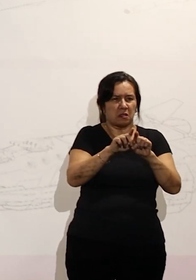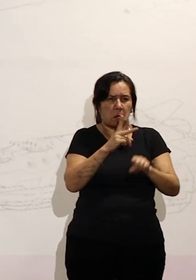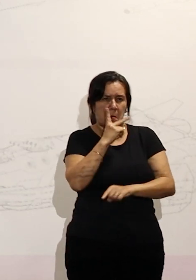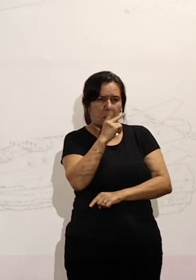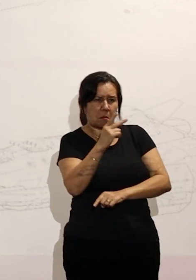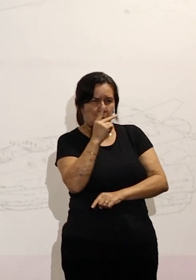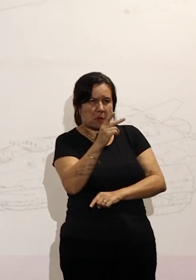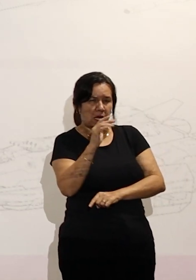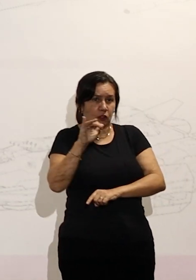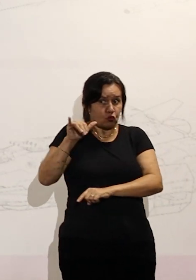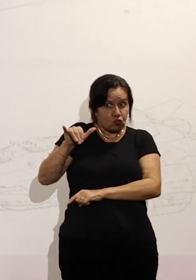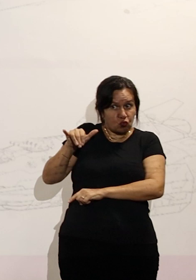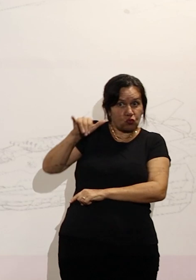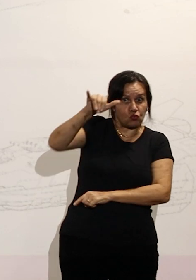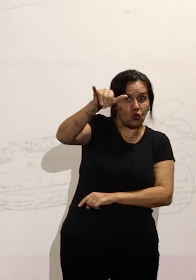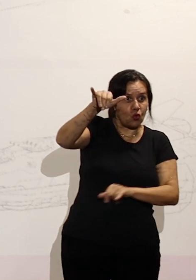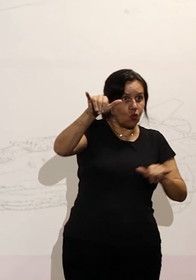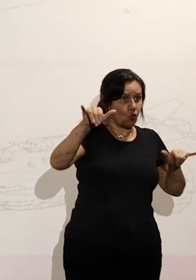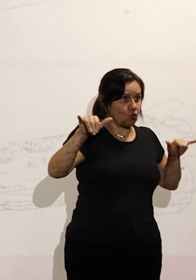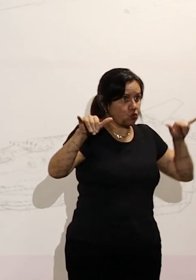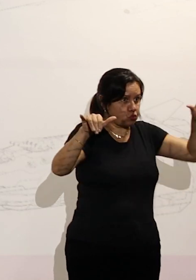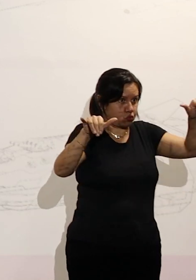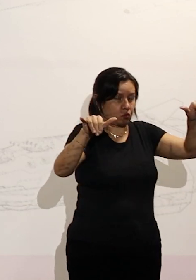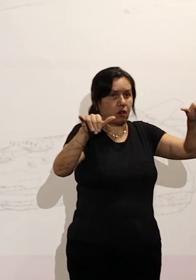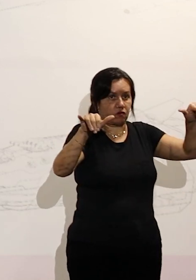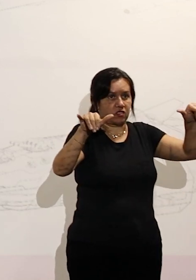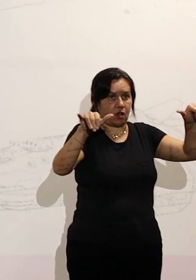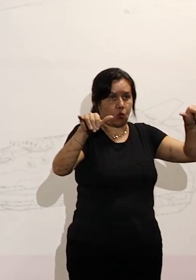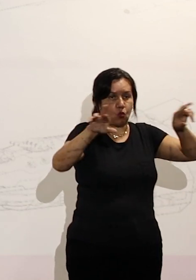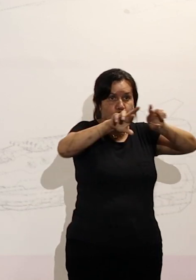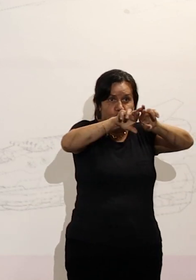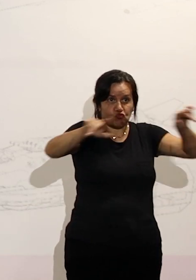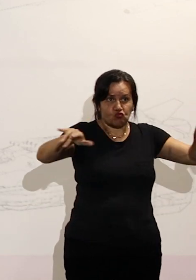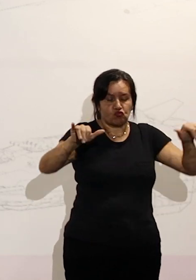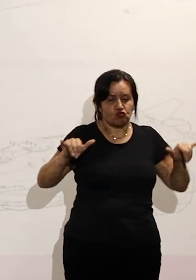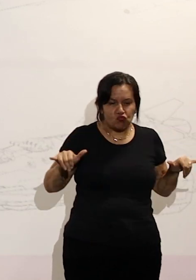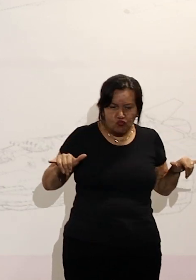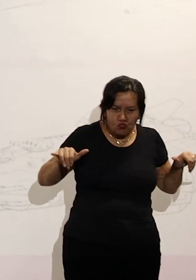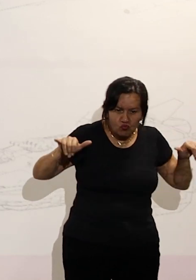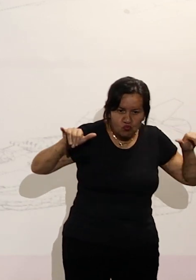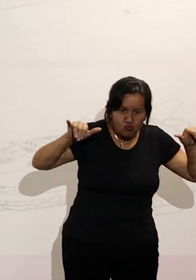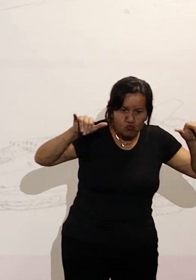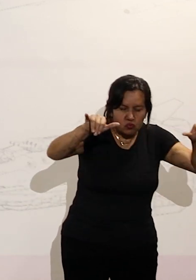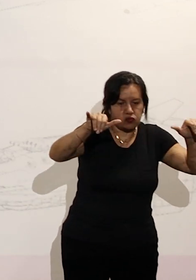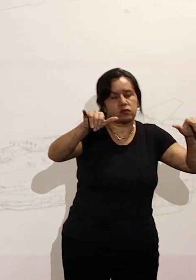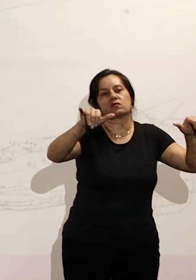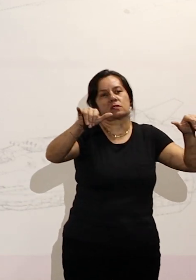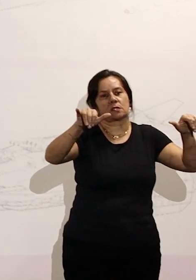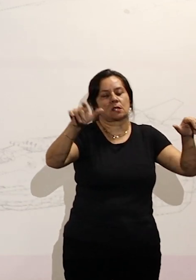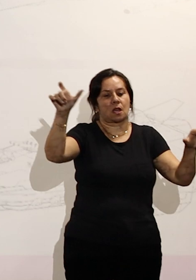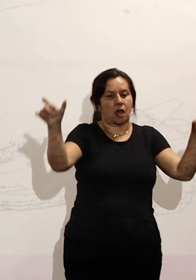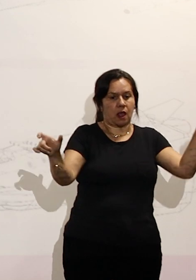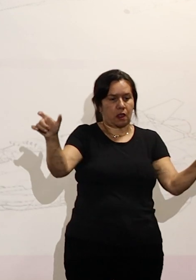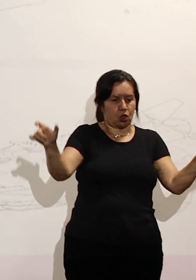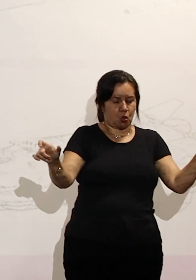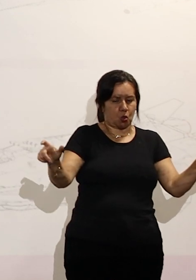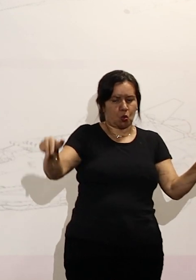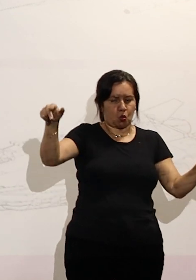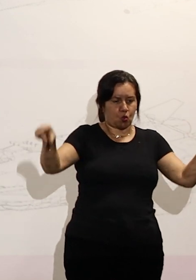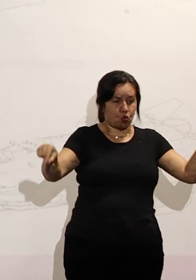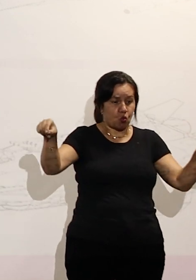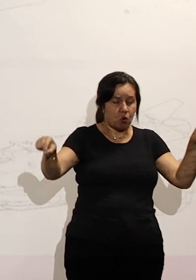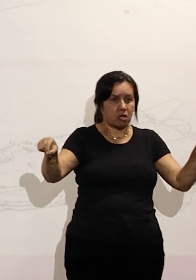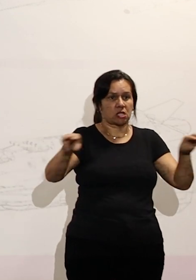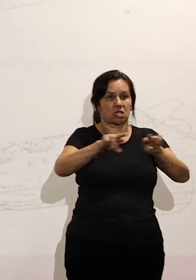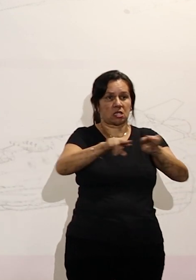S1, SU, alguma coisa, faz muito tempo que eu trabalhei. E o outro era uma nave de um anime chamado Macross.